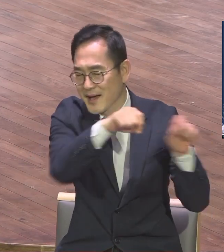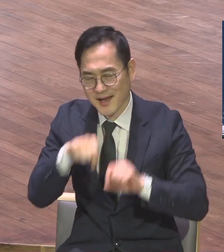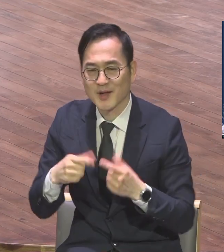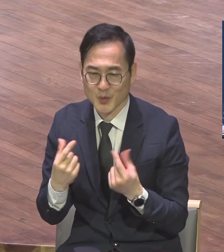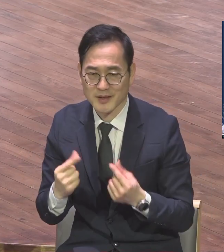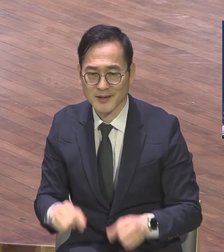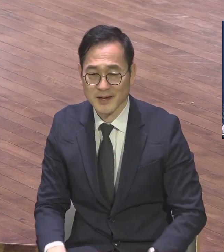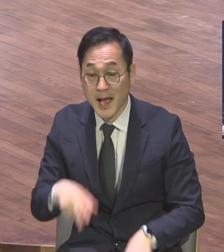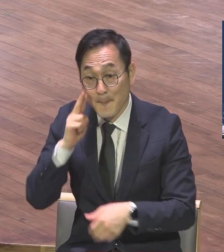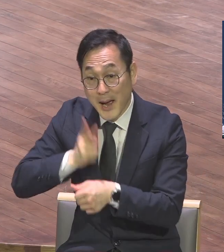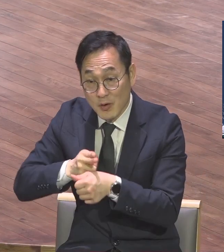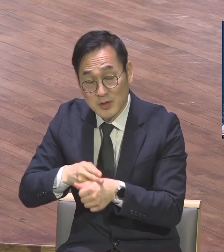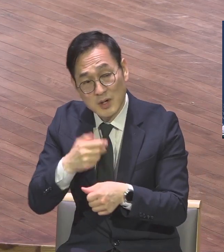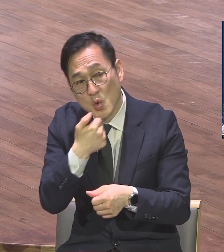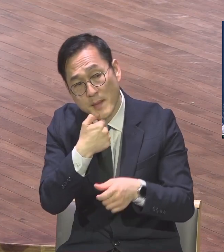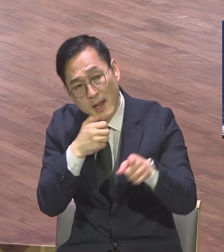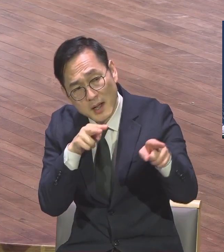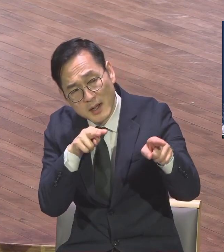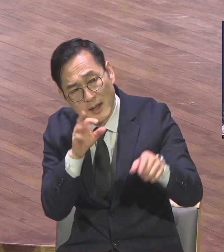로마는 어떤 곳이냐?